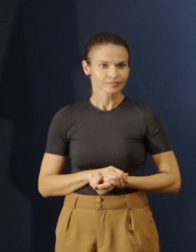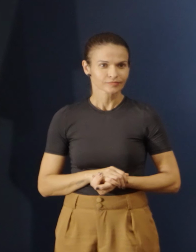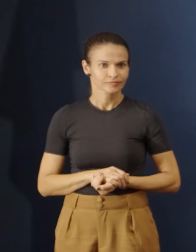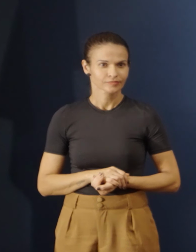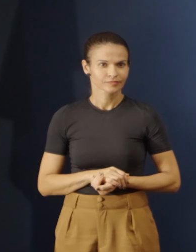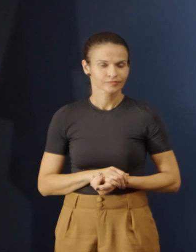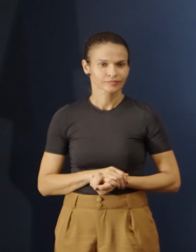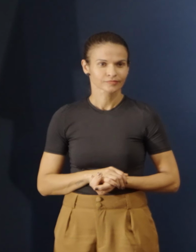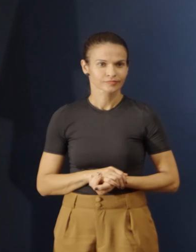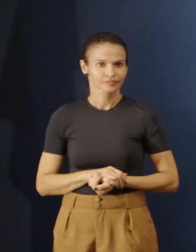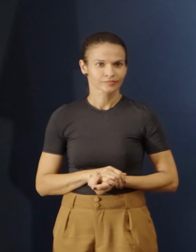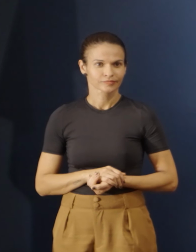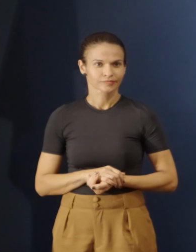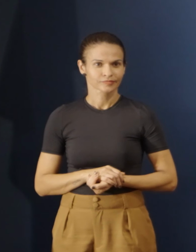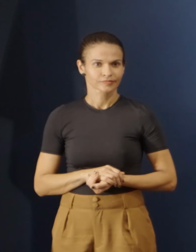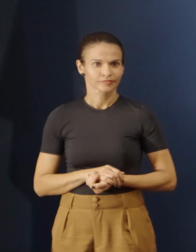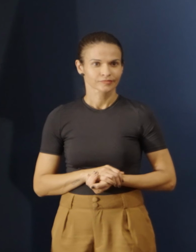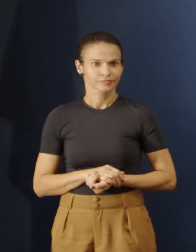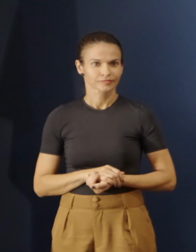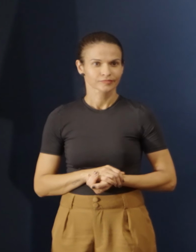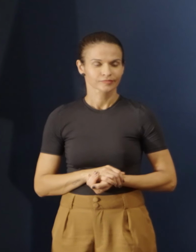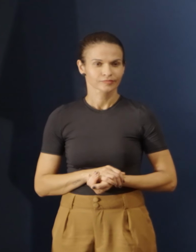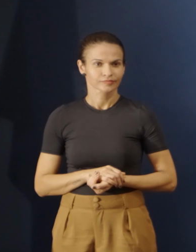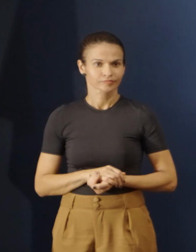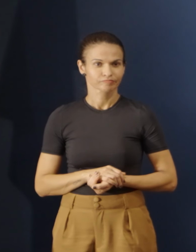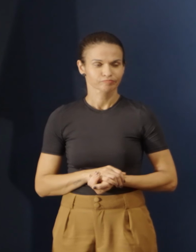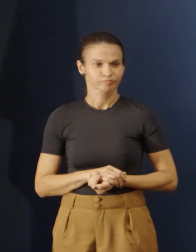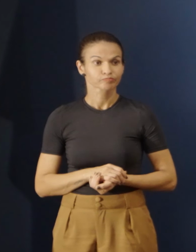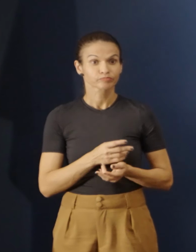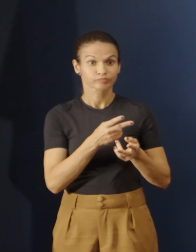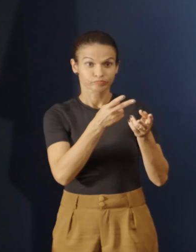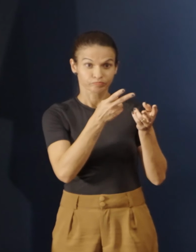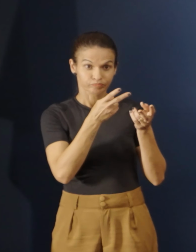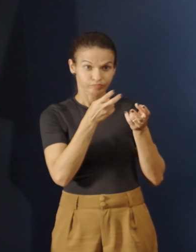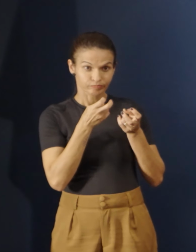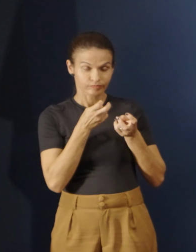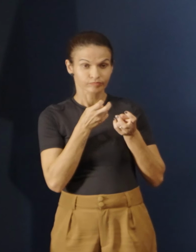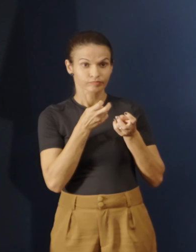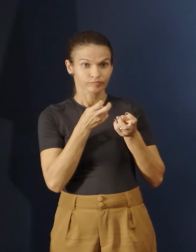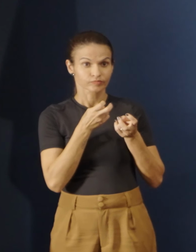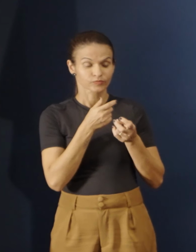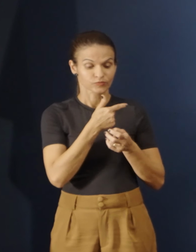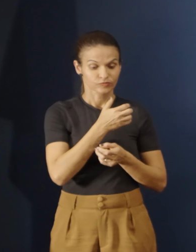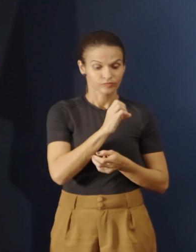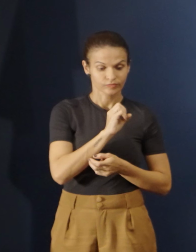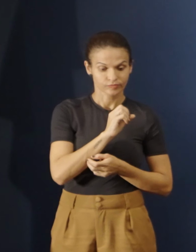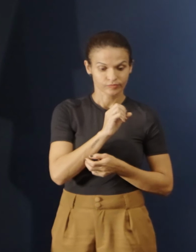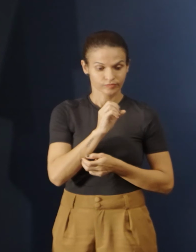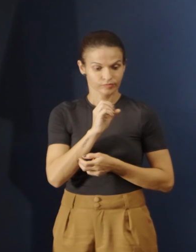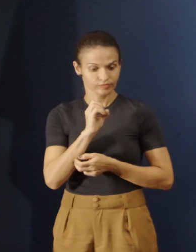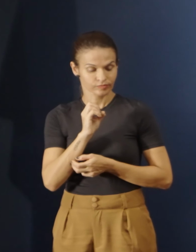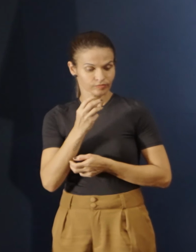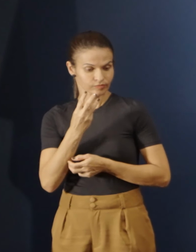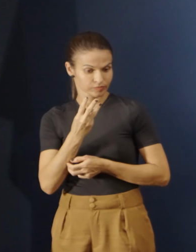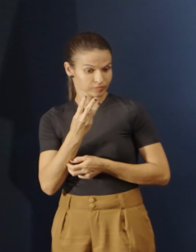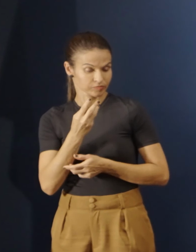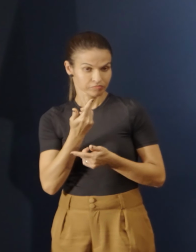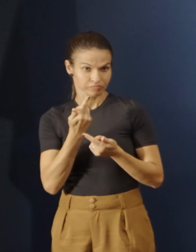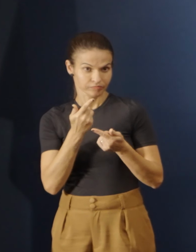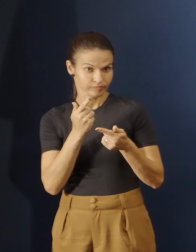Microfone, está gravando. Levando em consideração que de 2003 para cá não tem mais